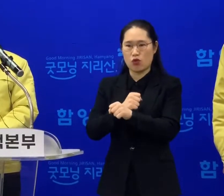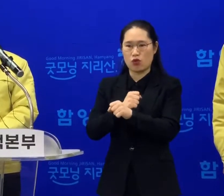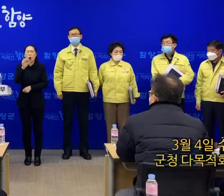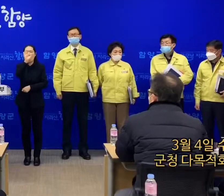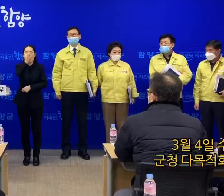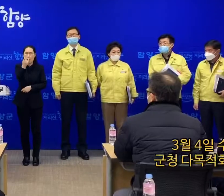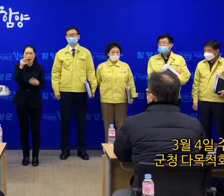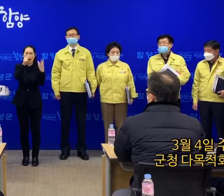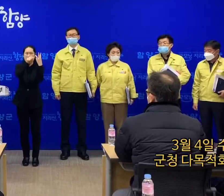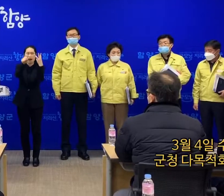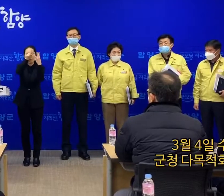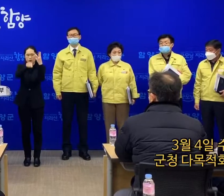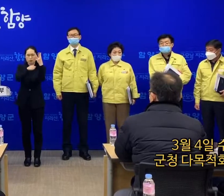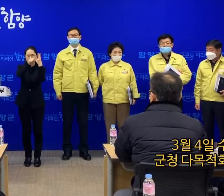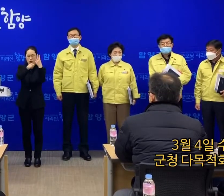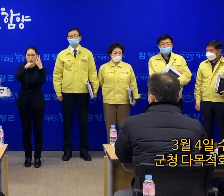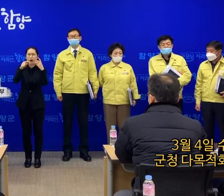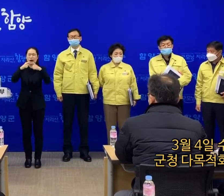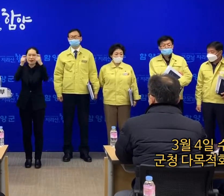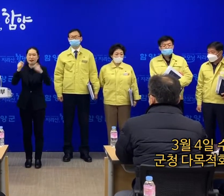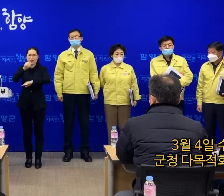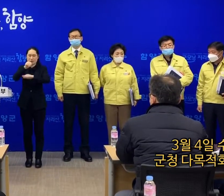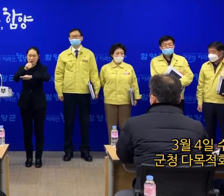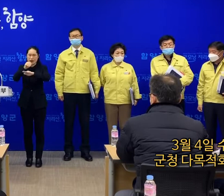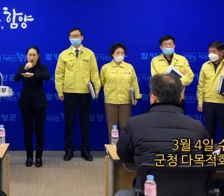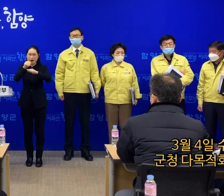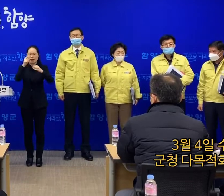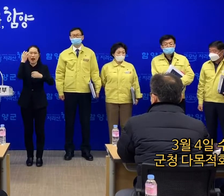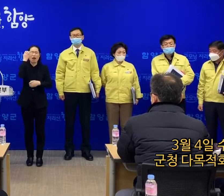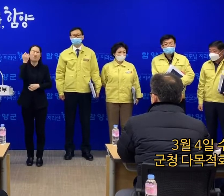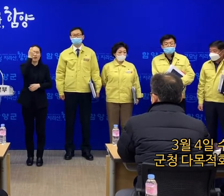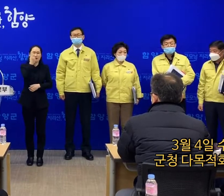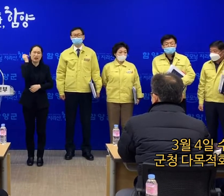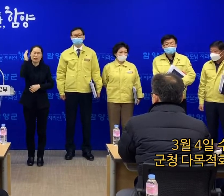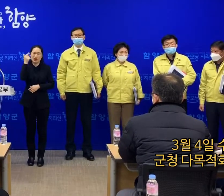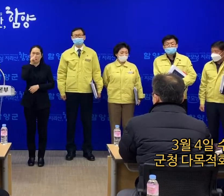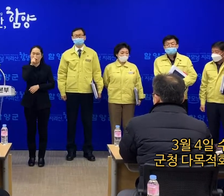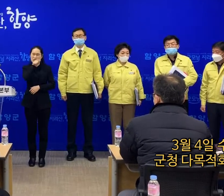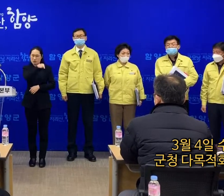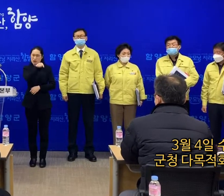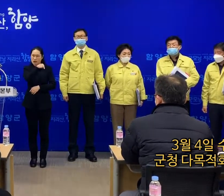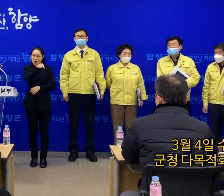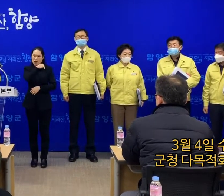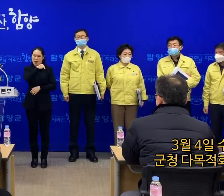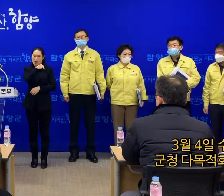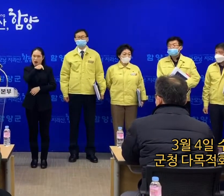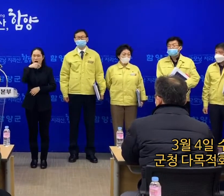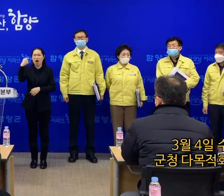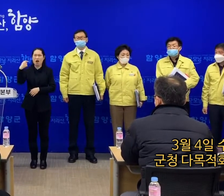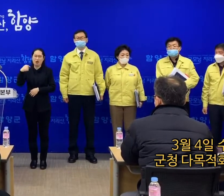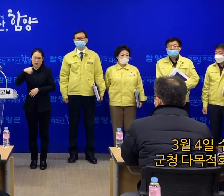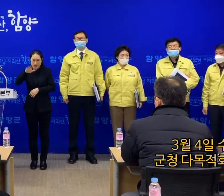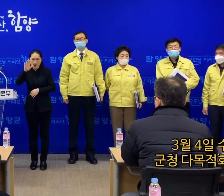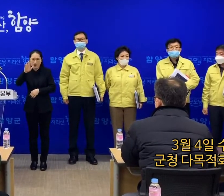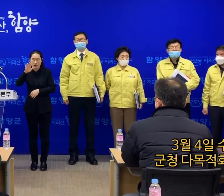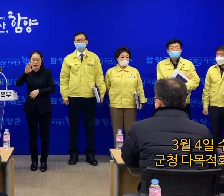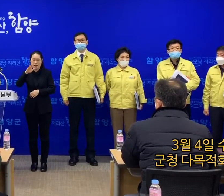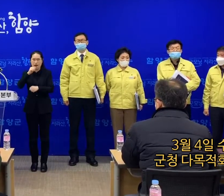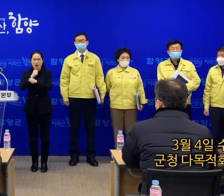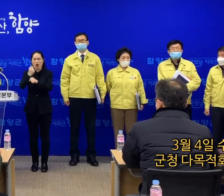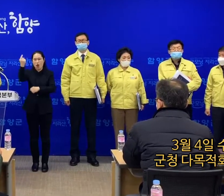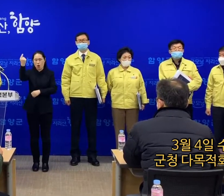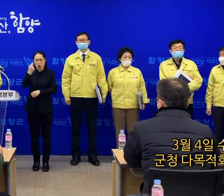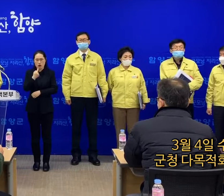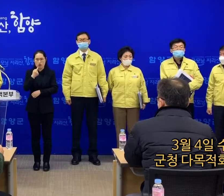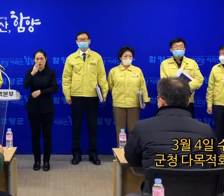있고 승용차를 타고 주소지가 함양으로 되어 있습니다. 그래서 함양에 가자. 그래서 만약에